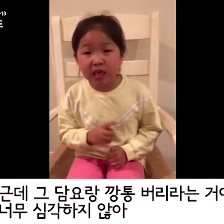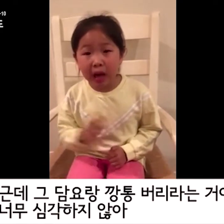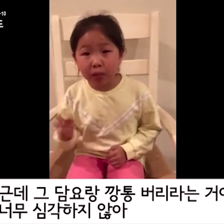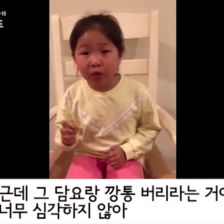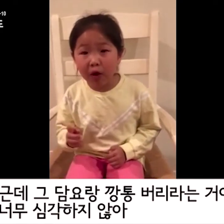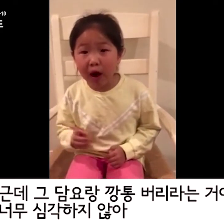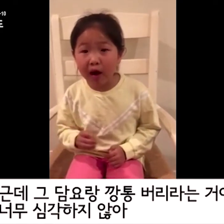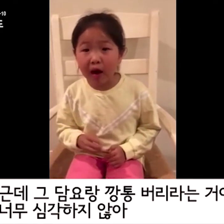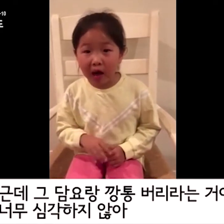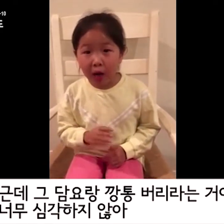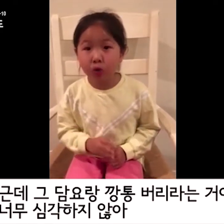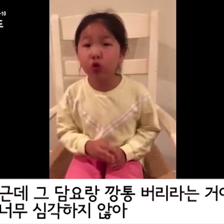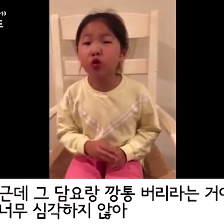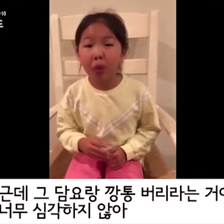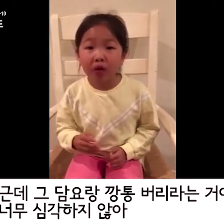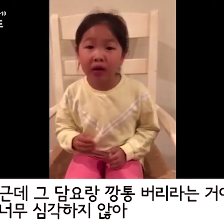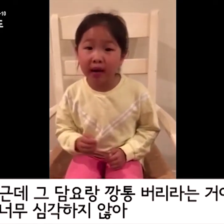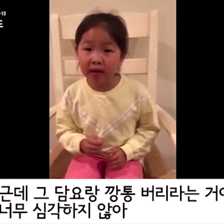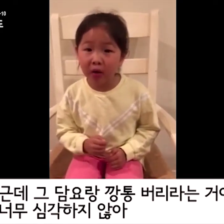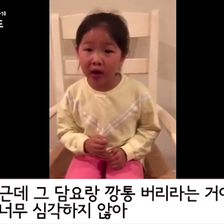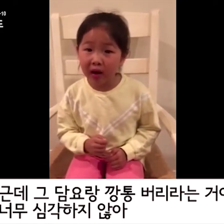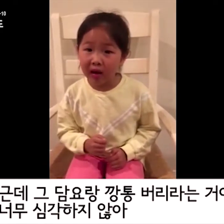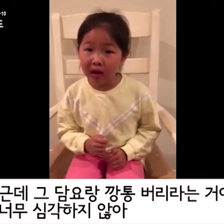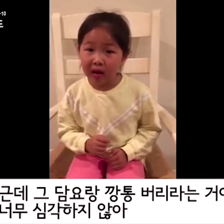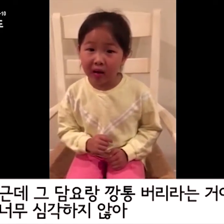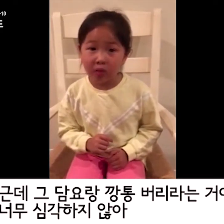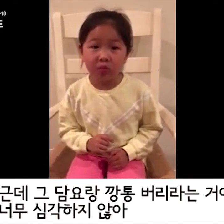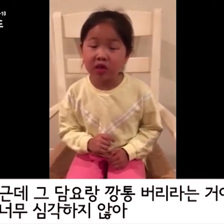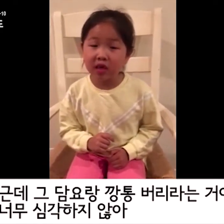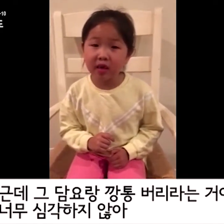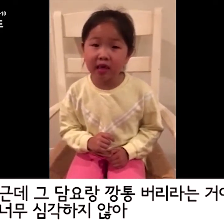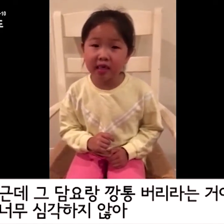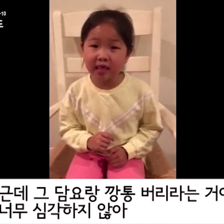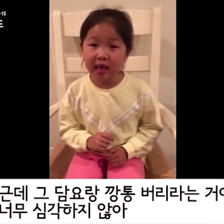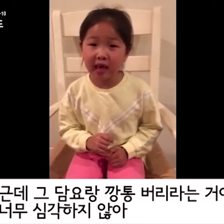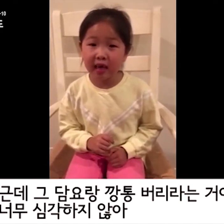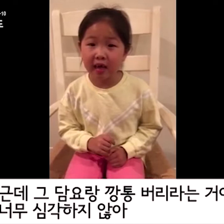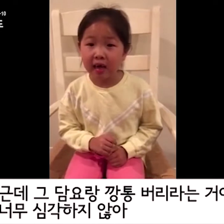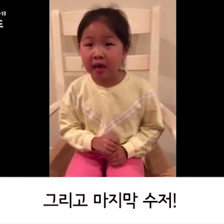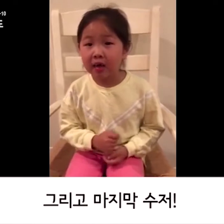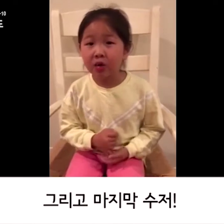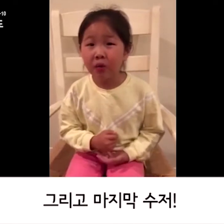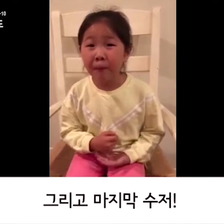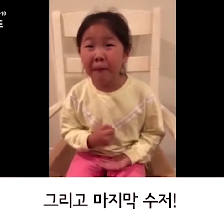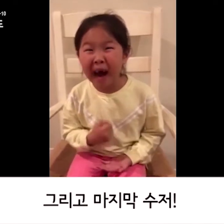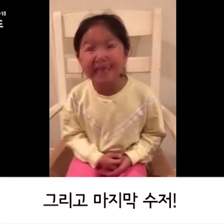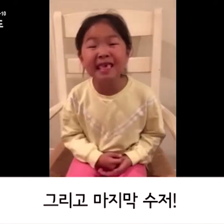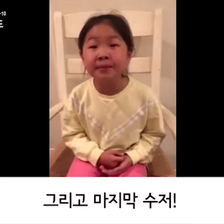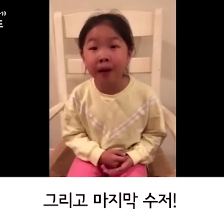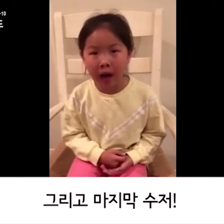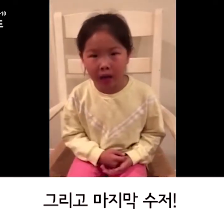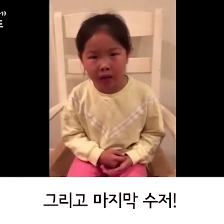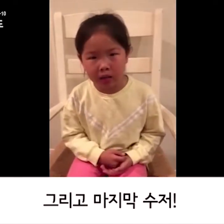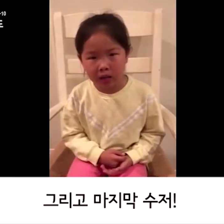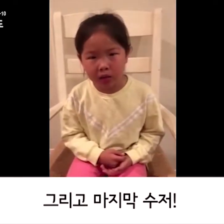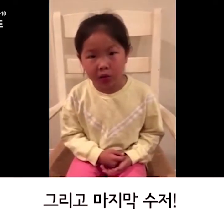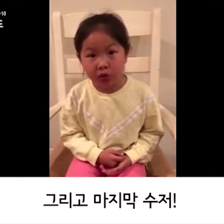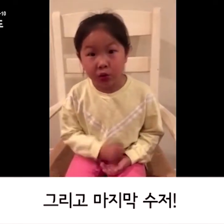근데 그 담요랑 깡통을 버리라는 거야. 너무 심각하지 않아? 그리고